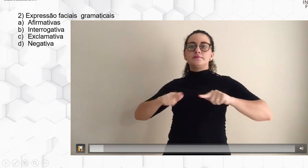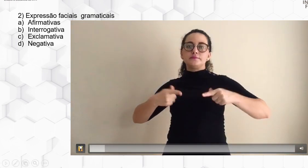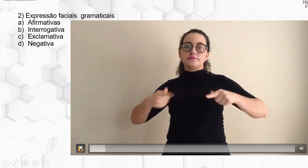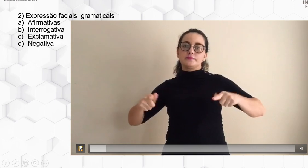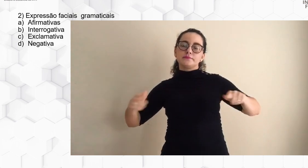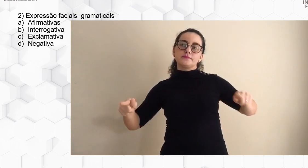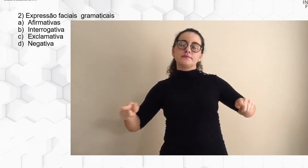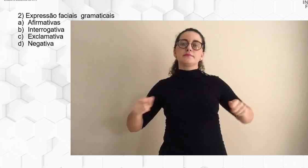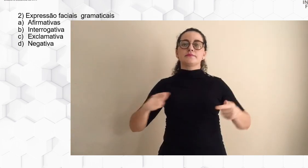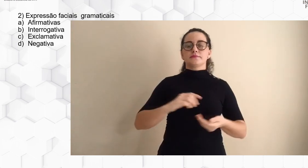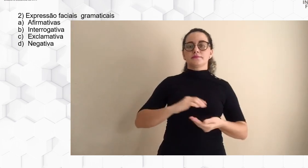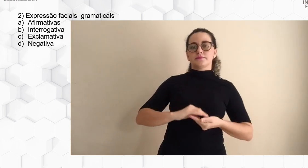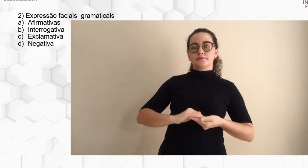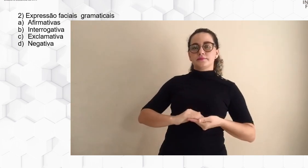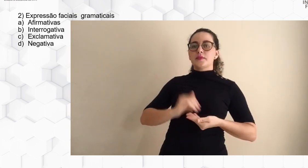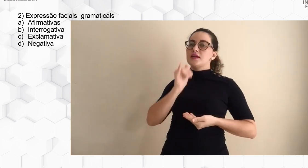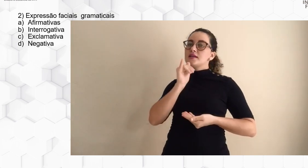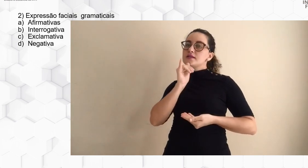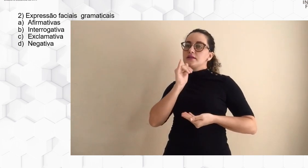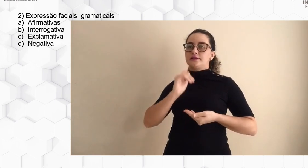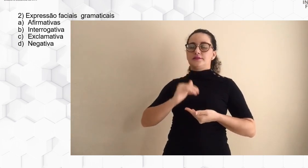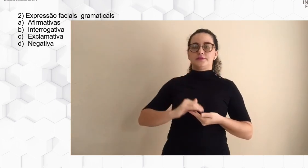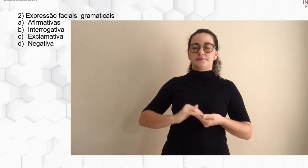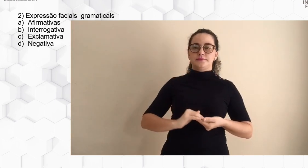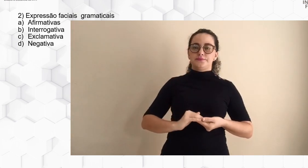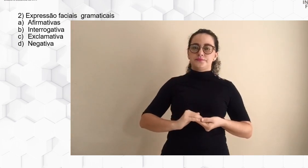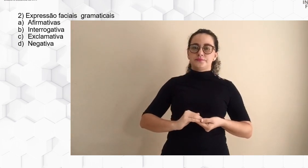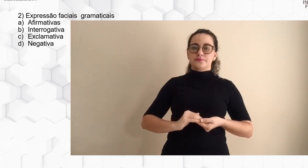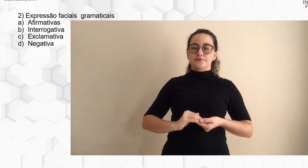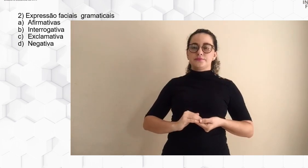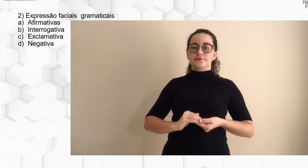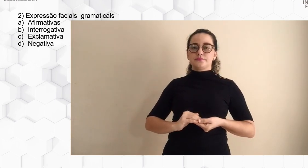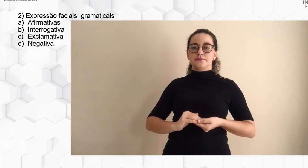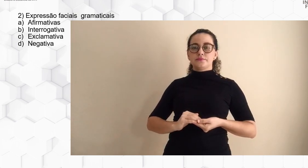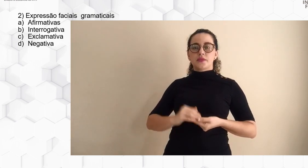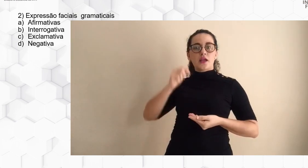Expressões, né, gramaticais. Exemplo: